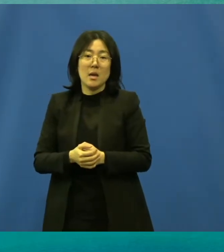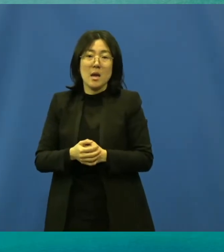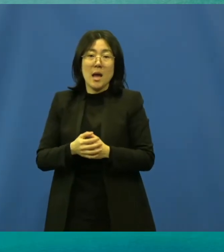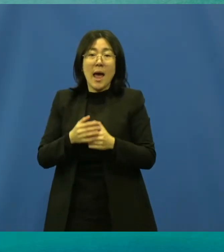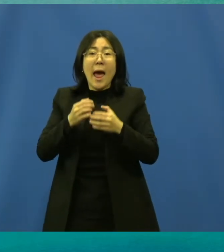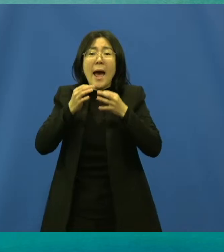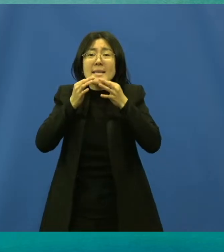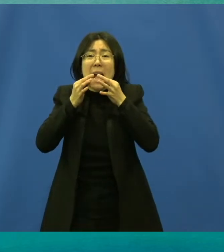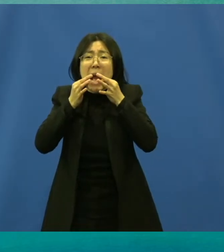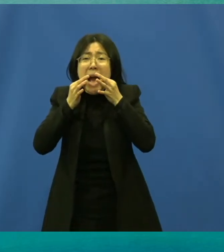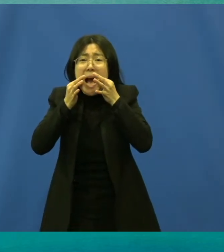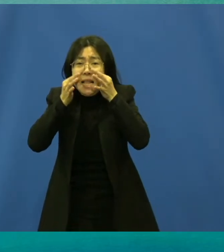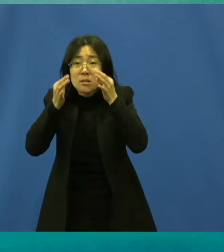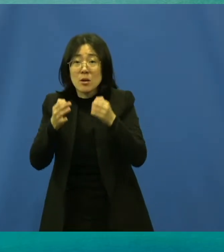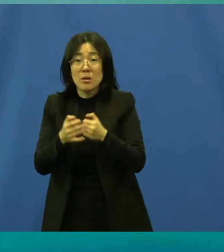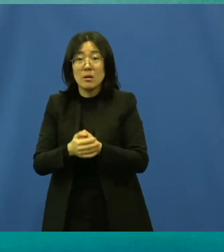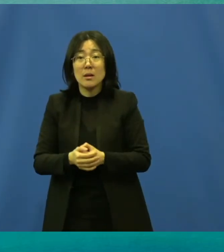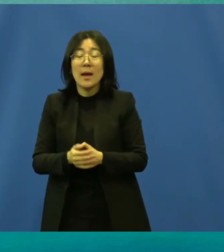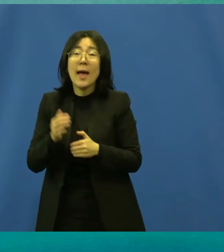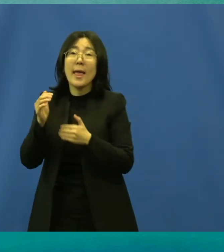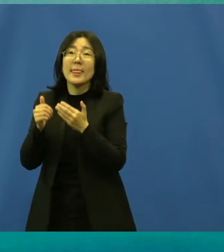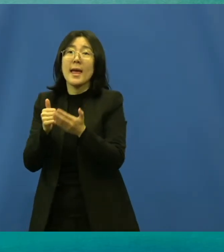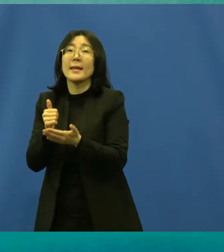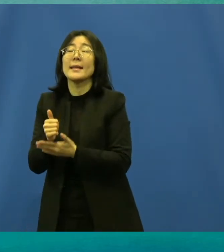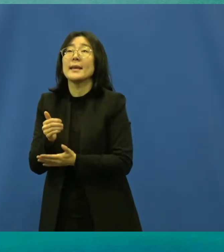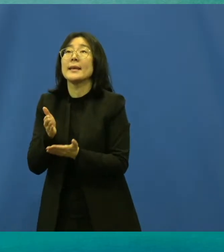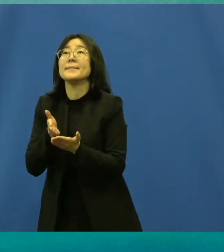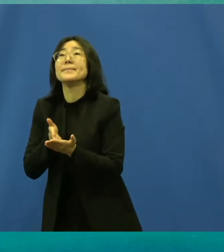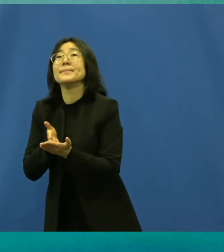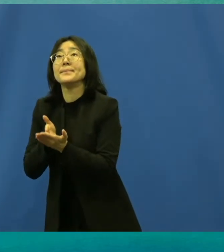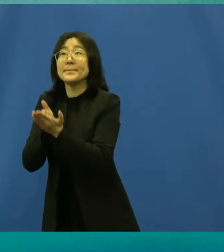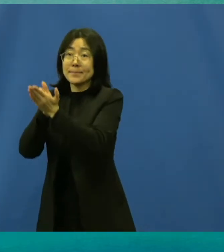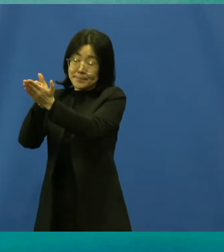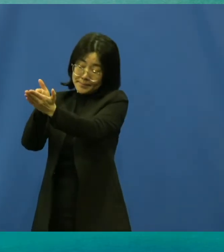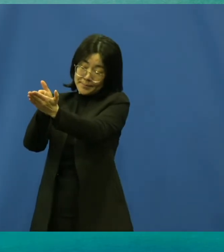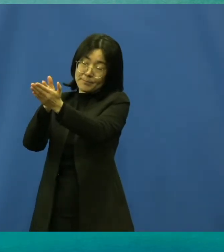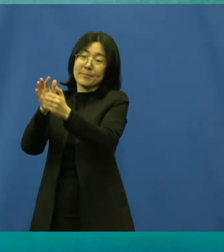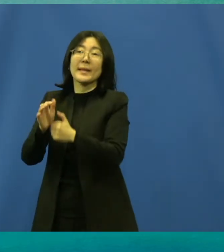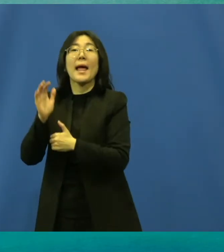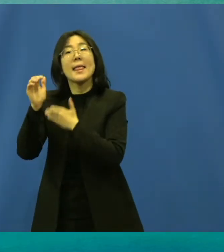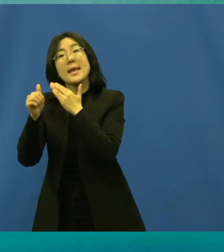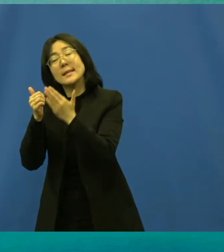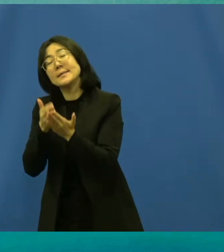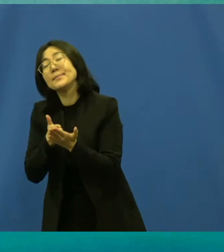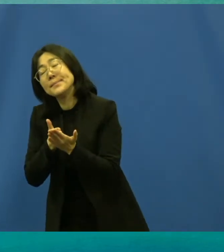여러분, 부르짖는 기도가 진짜입니다. 마음을 토해내는,